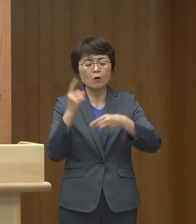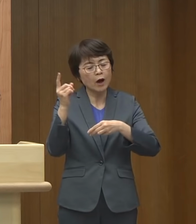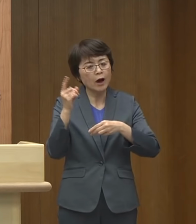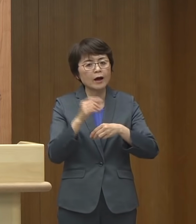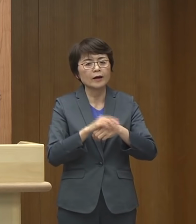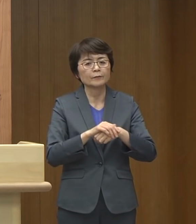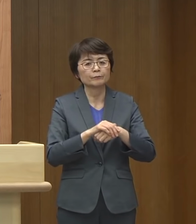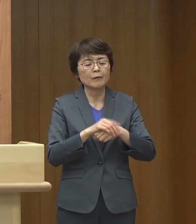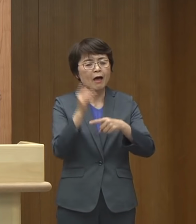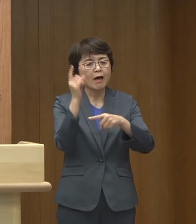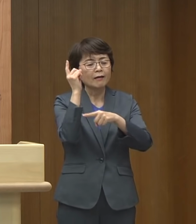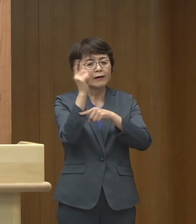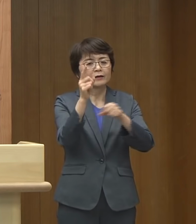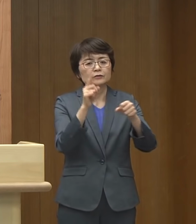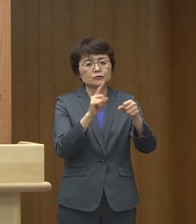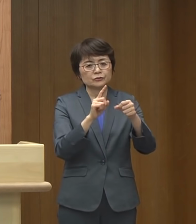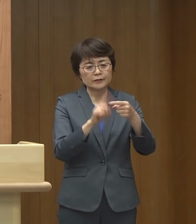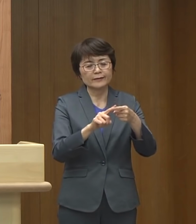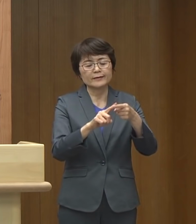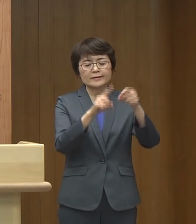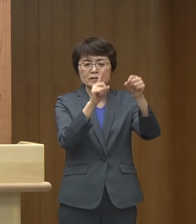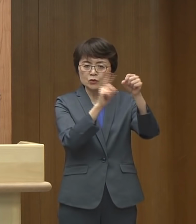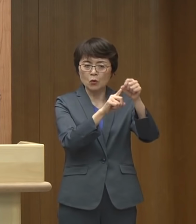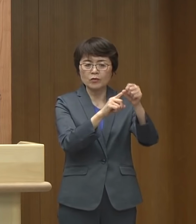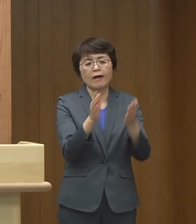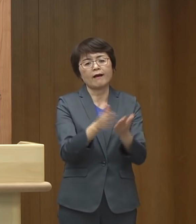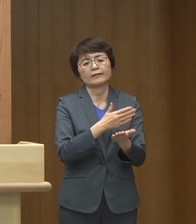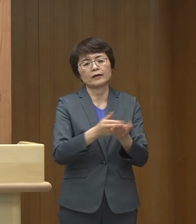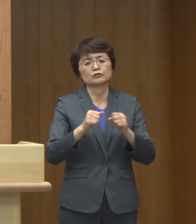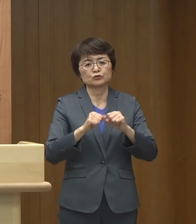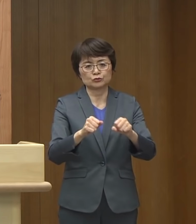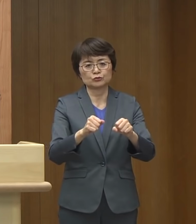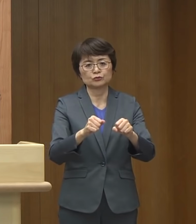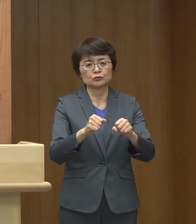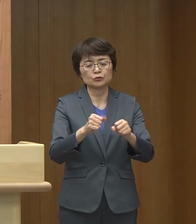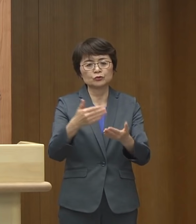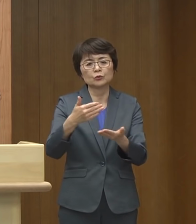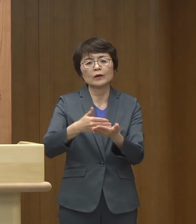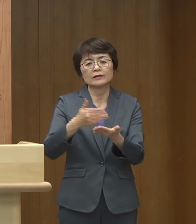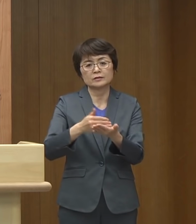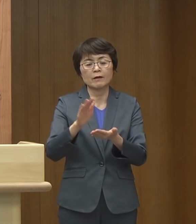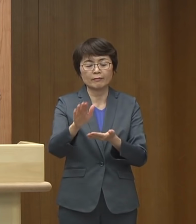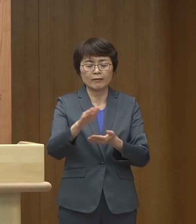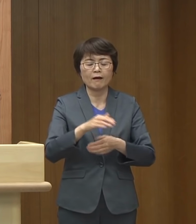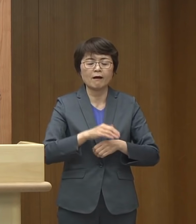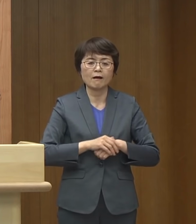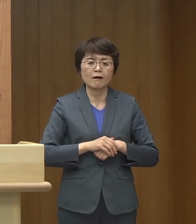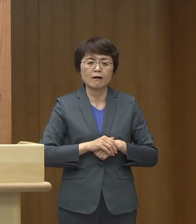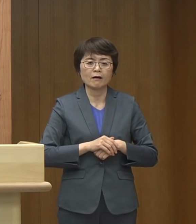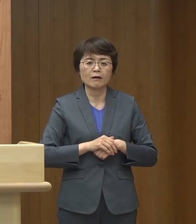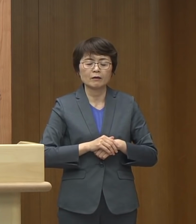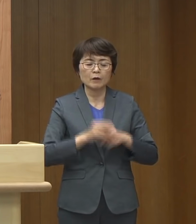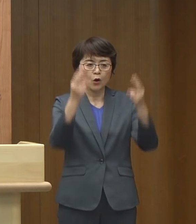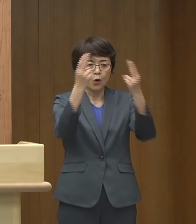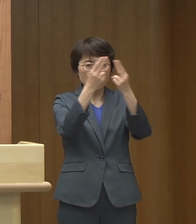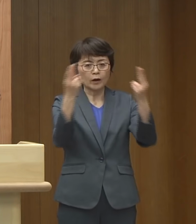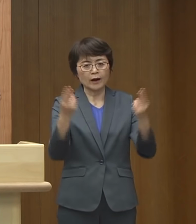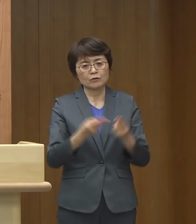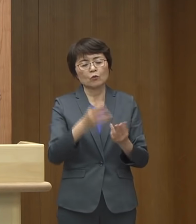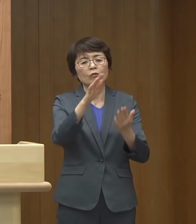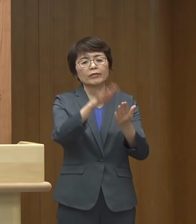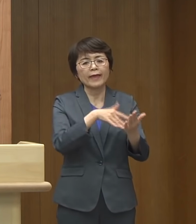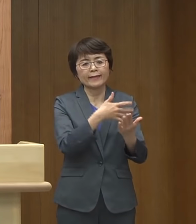の科学的な指標により判断をすると、先ほど申し上げたようにされておりましたけども、道内のデータ